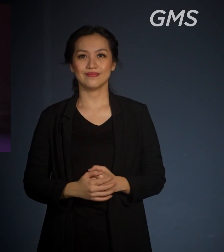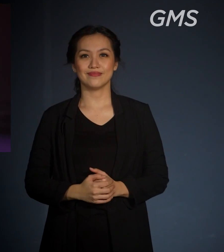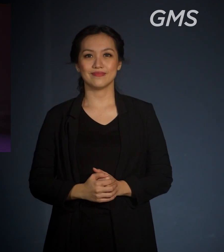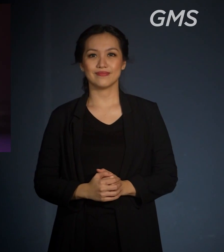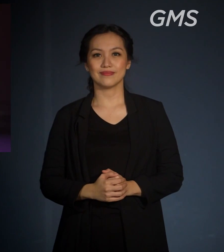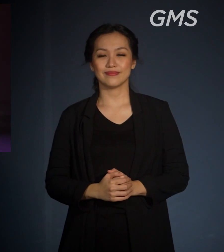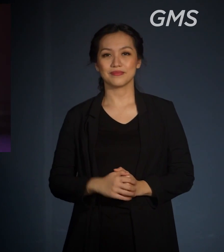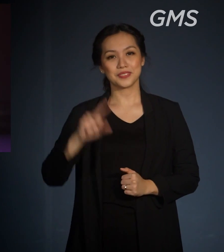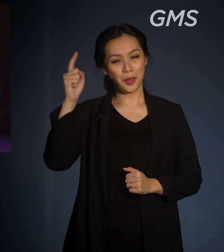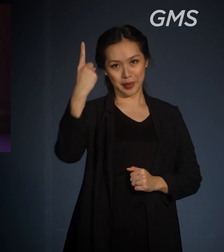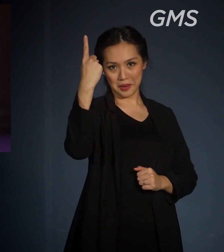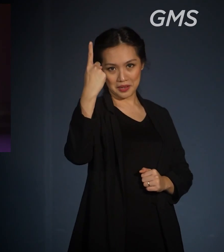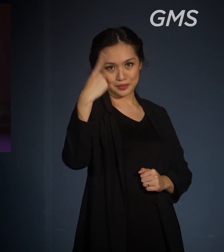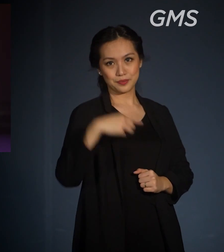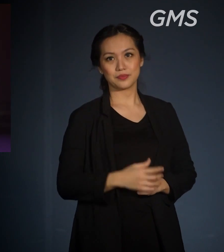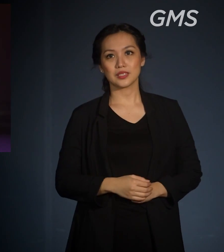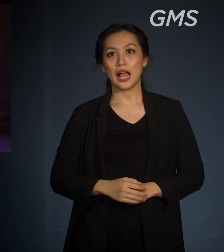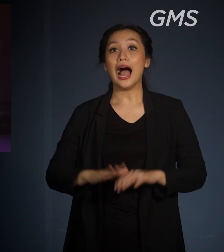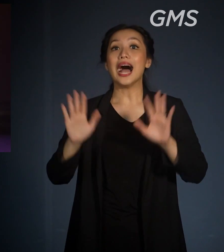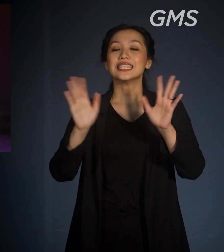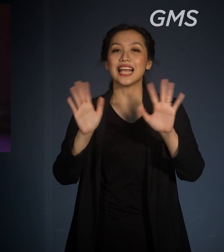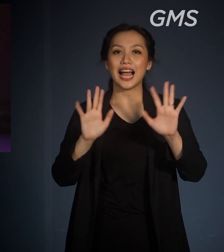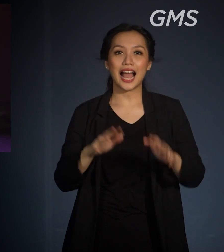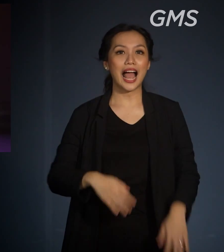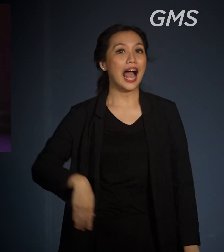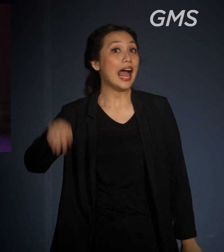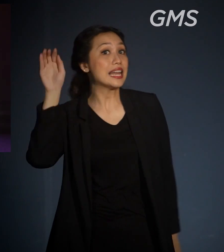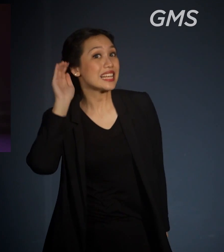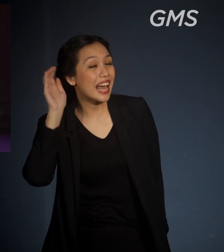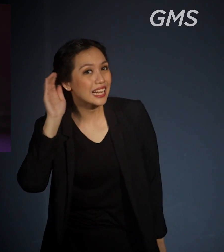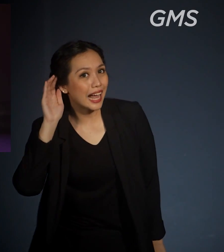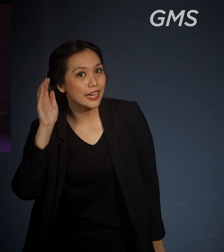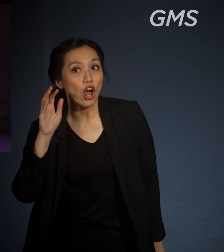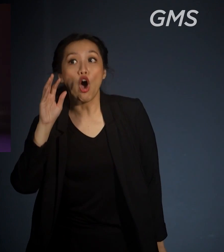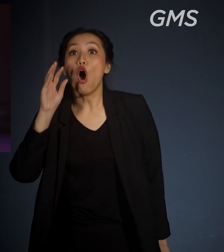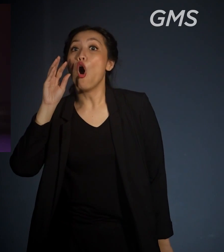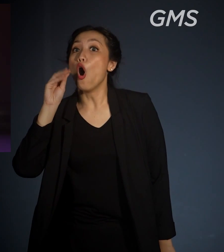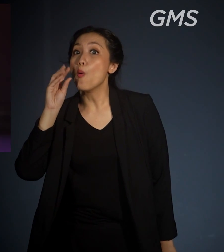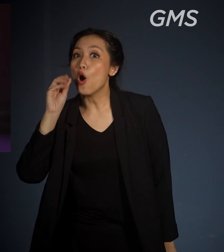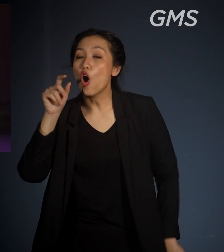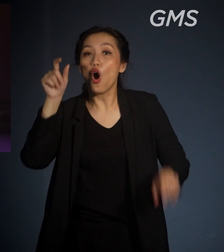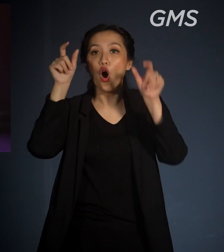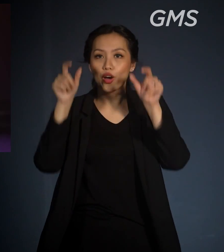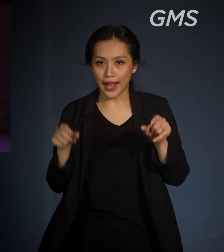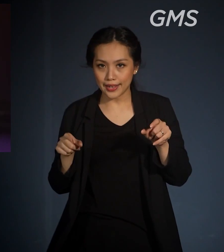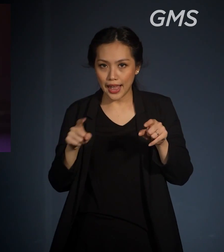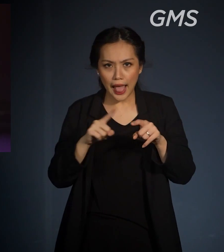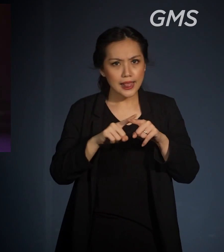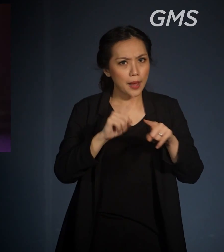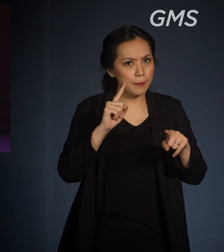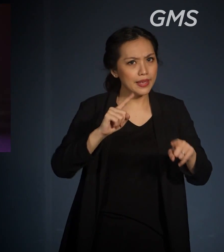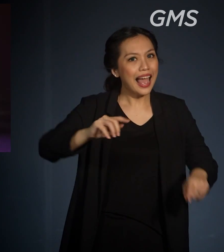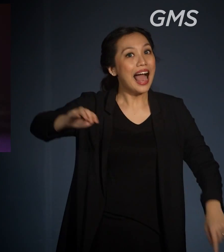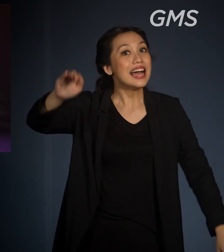Yang pertama, saudara, jangan dengar apa kata orang, tapi dengar apa kata Tuhan tentang diri